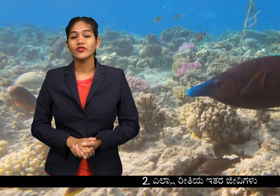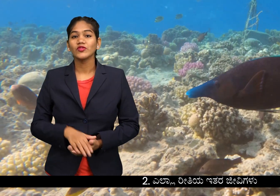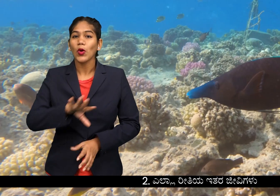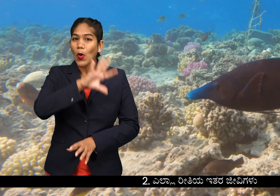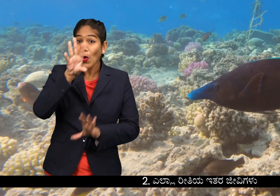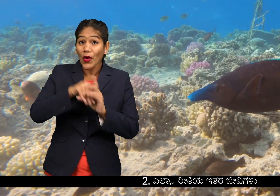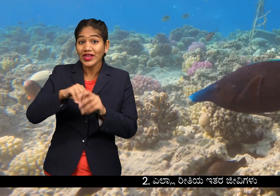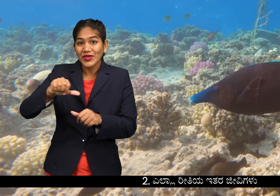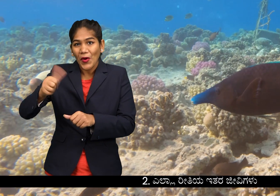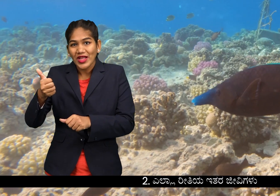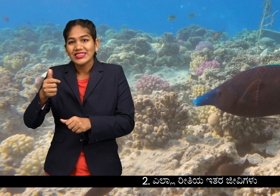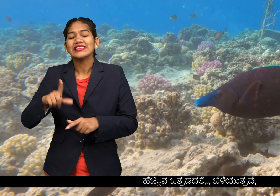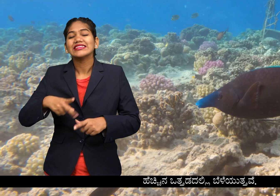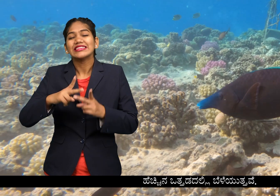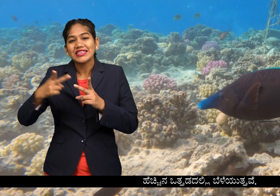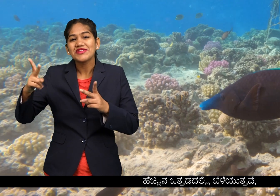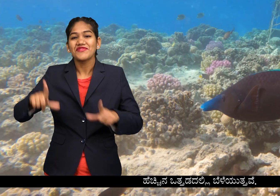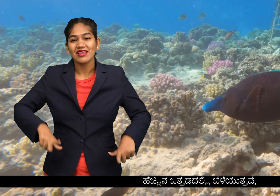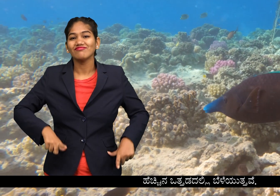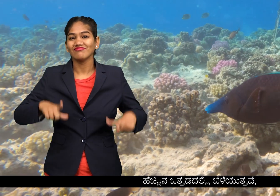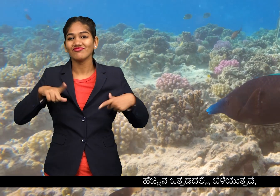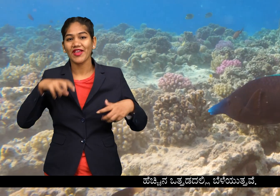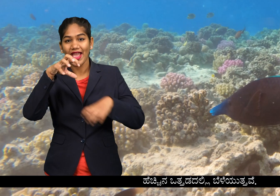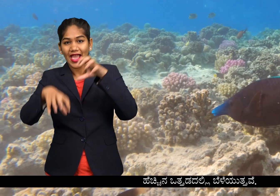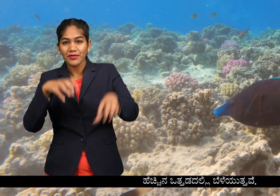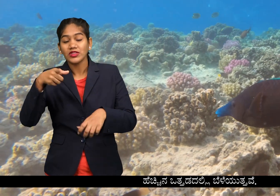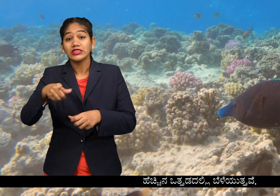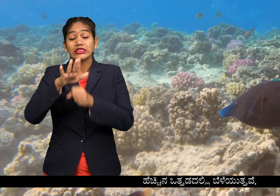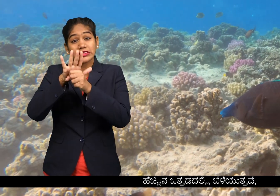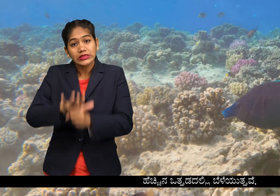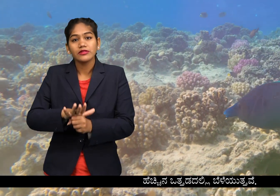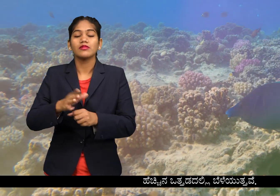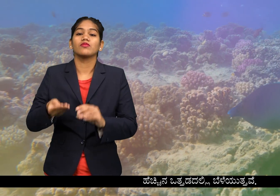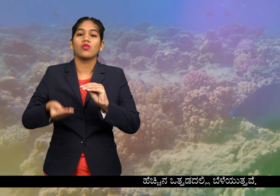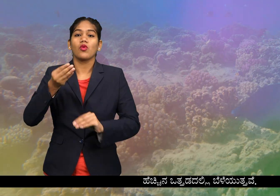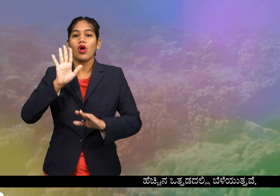2, ಎಲ್ಲಾ ರೀತಿಯ ಇತರ ಜೀವಿಗಳು ಹೆಚ್ಚಿನ ಒತ್ತಡದಲ್ಲಿ ಬೆಳೆಯುತ್ತವೆ.